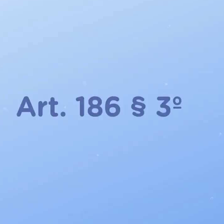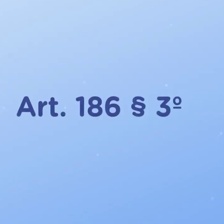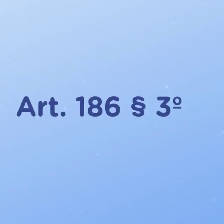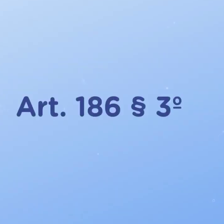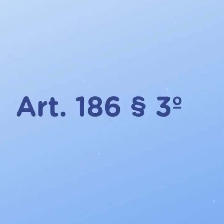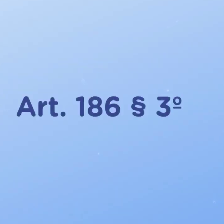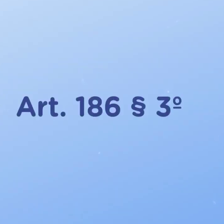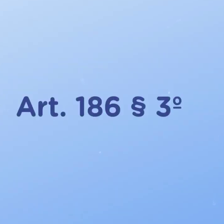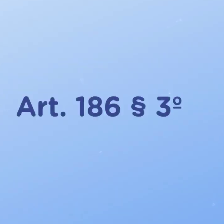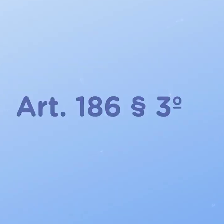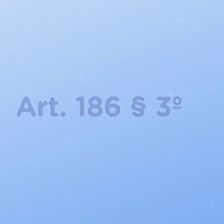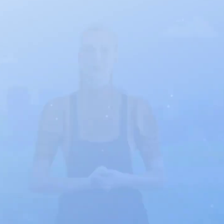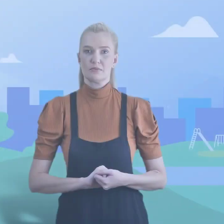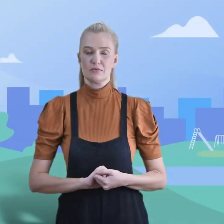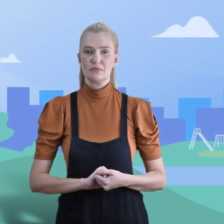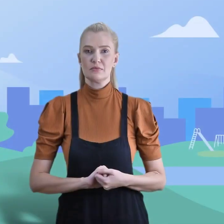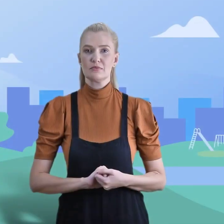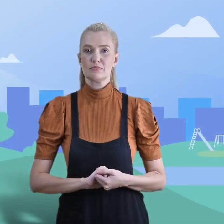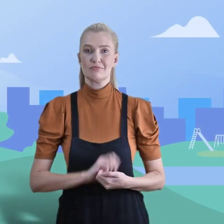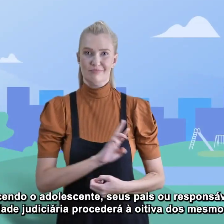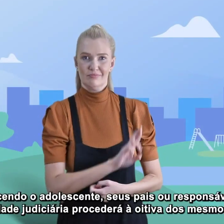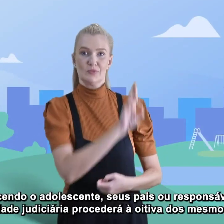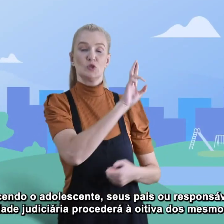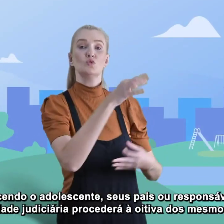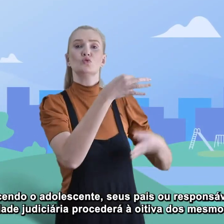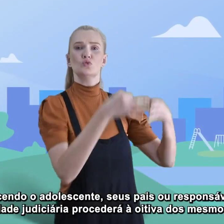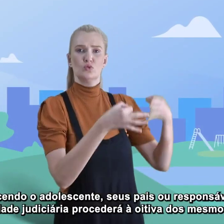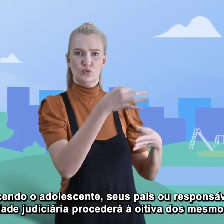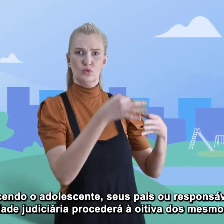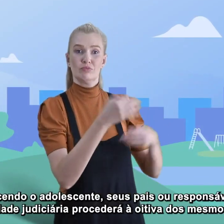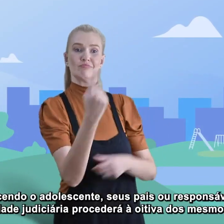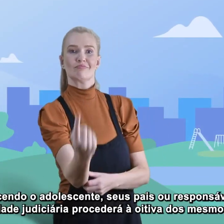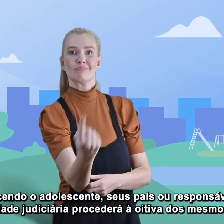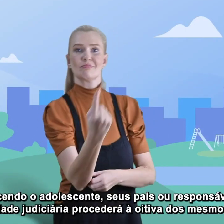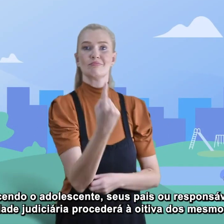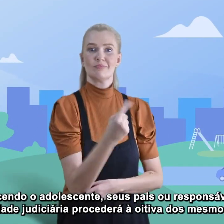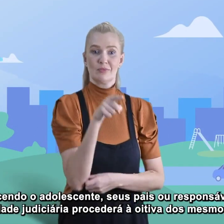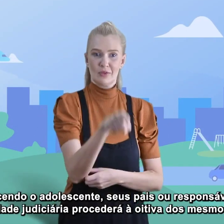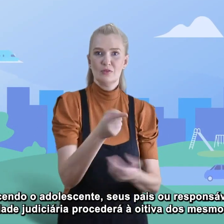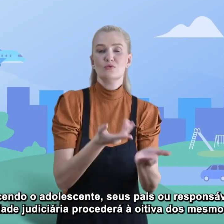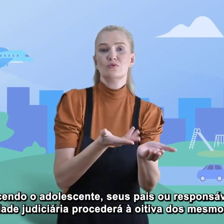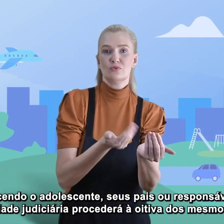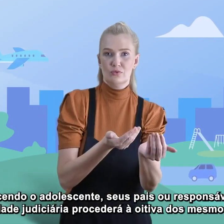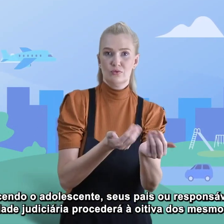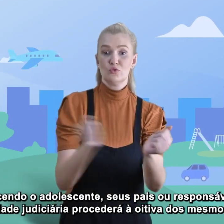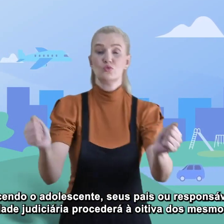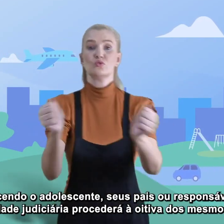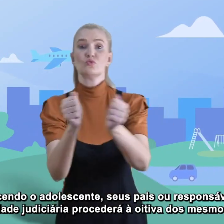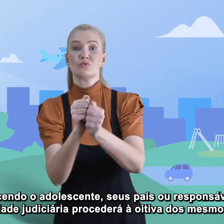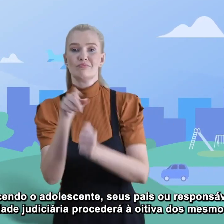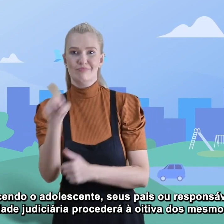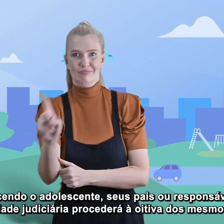Artigo 186, parágrafo 3º. Comparecendo o adolescente, seus pais ou responsável, a autoridade